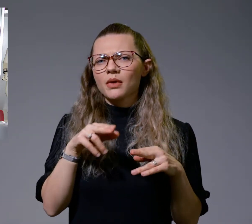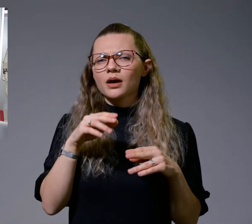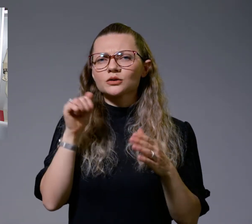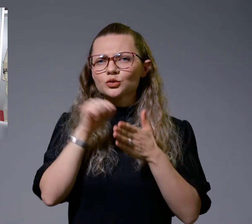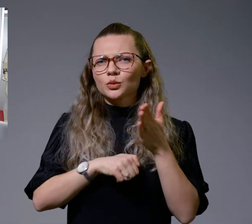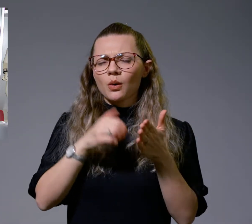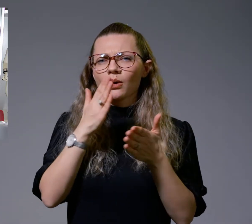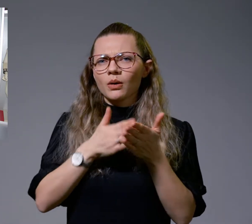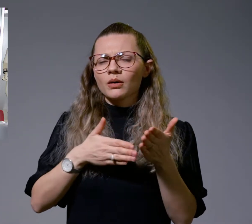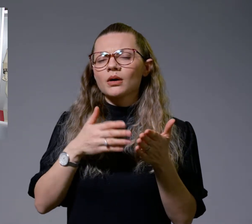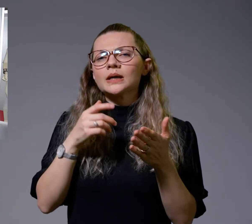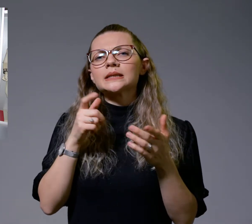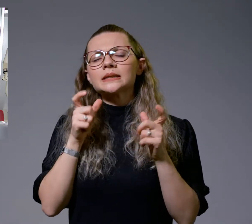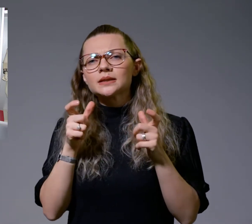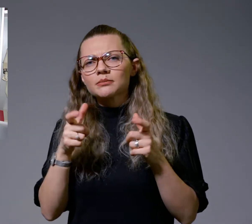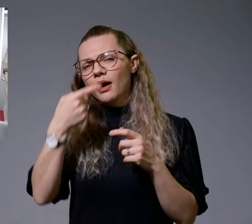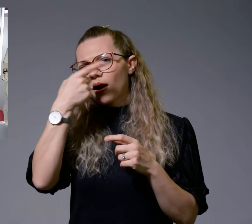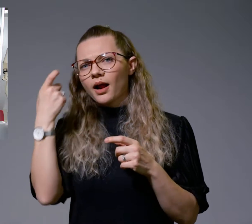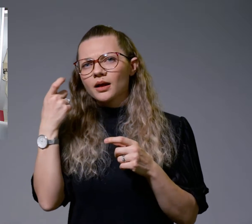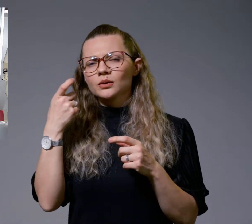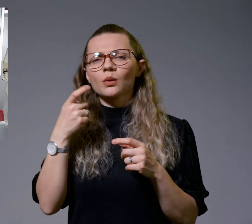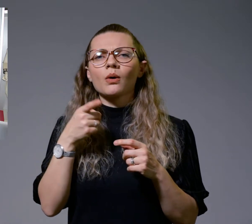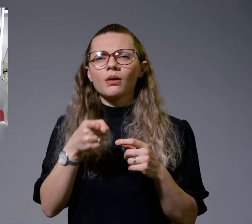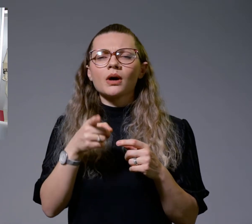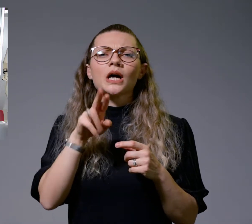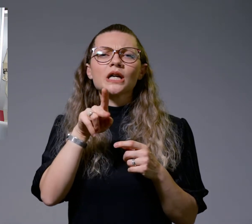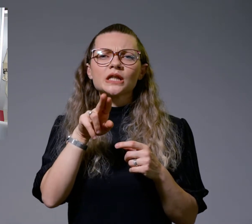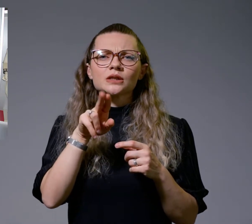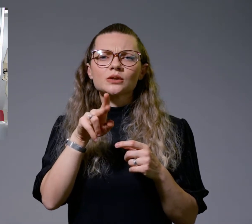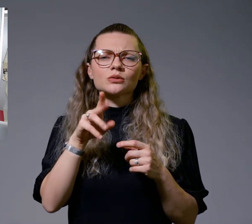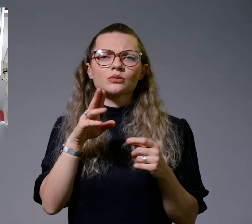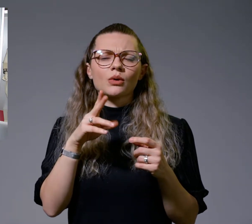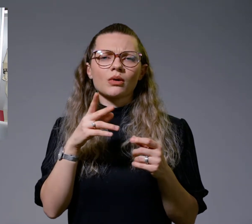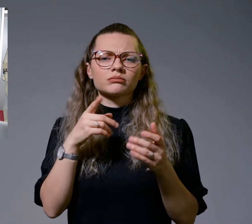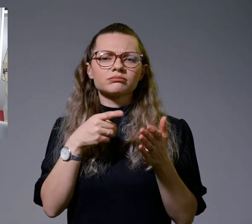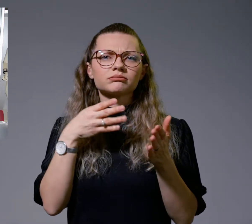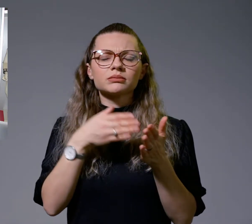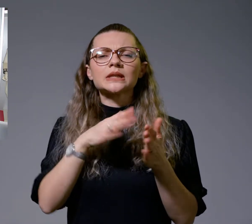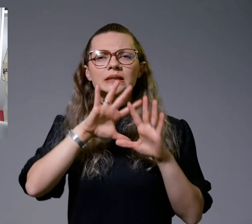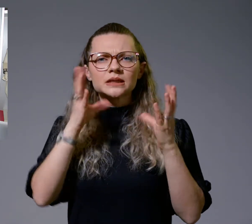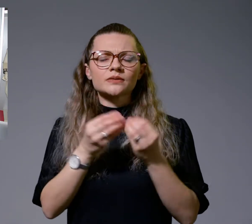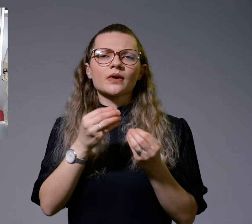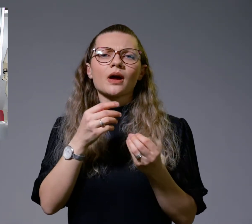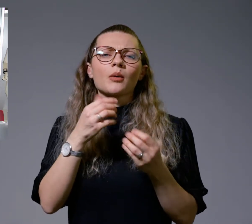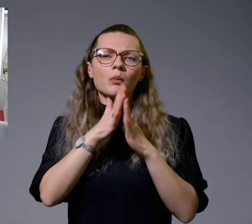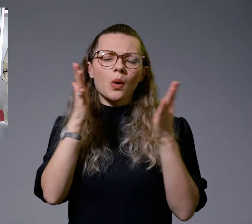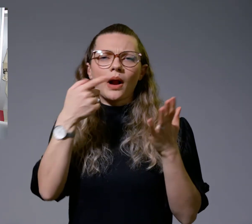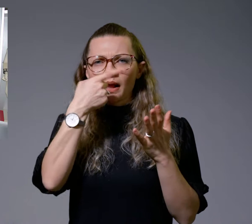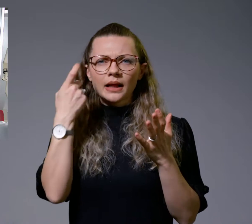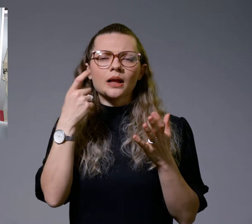на зимска и летна, туку е од еден ист тип за сите годишни времиња.